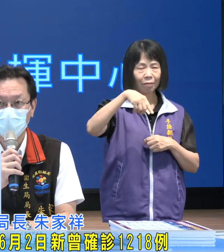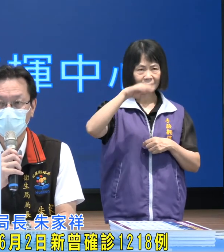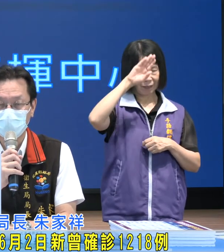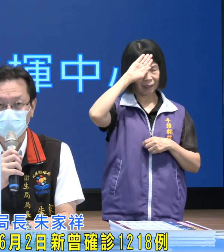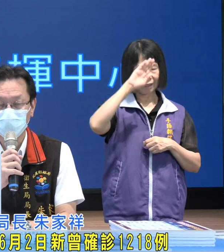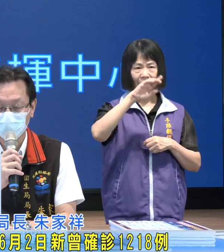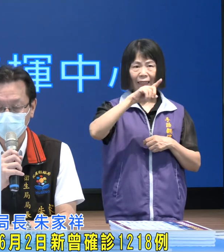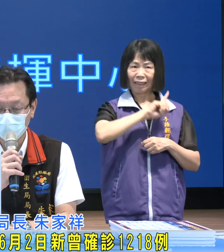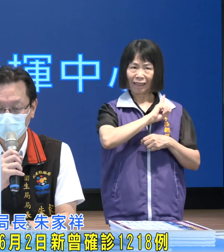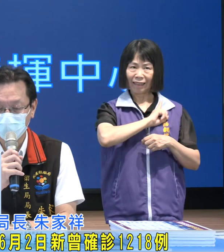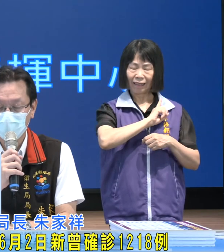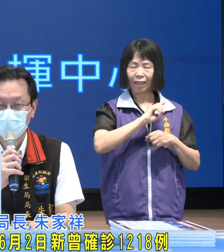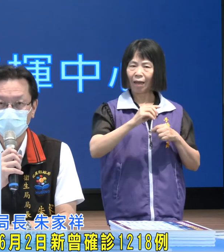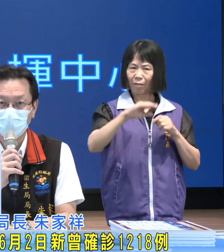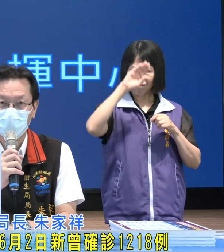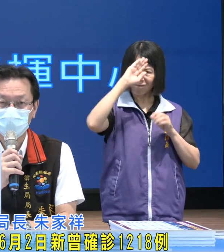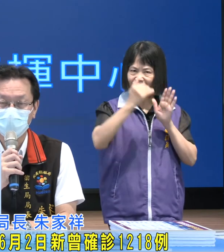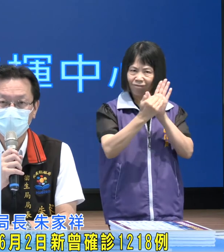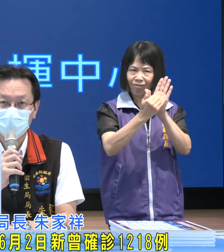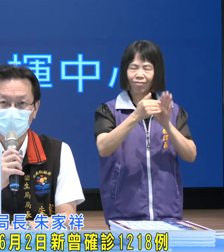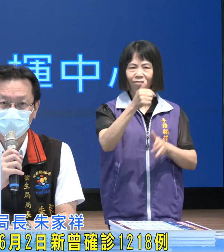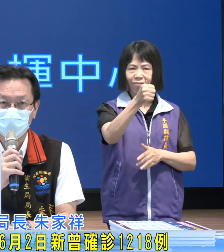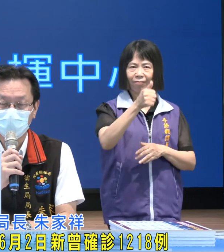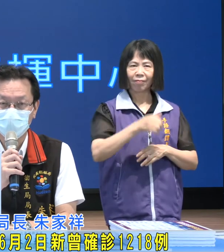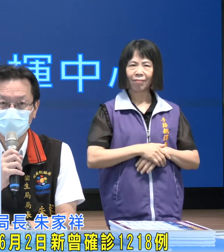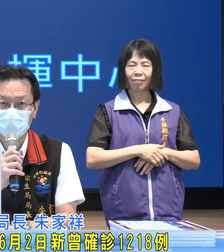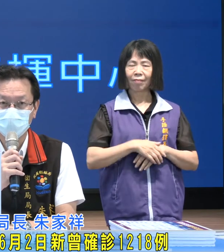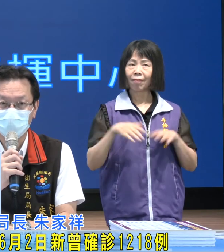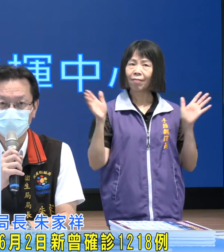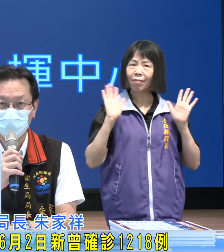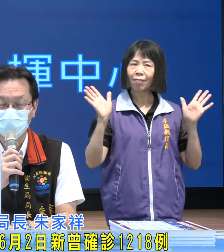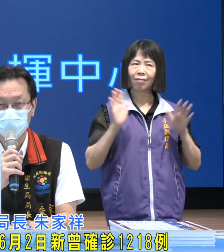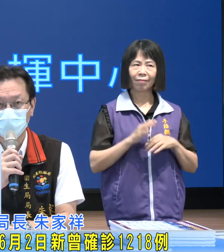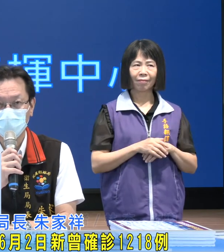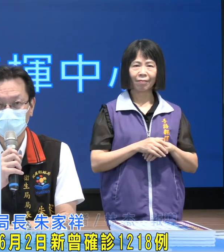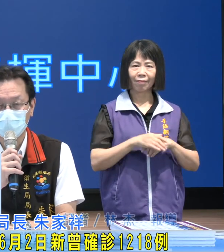的保护做得很好。那小孩子那整体来讲，他的